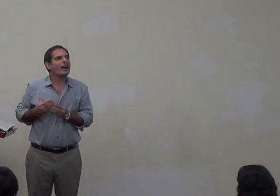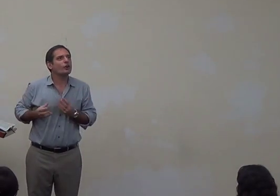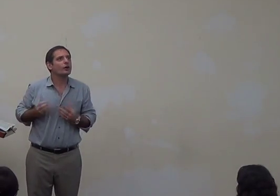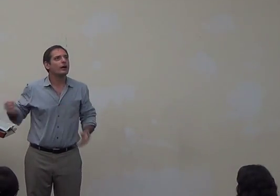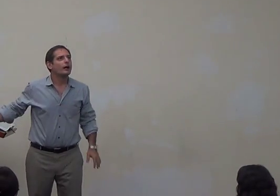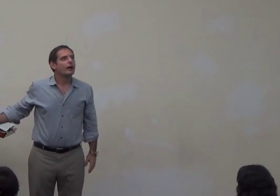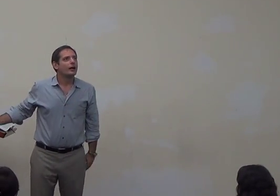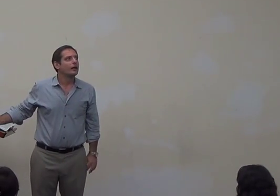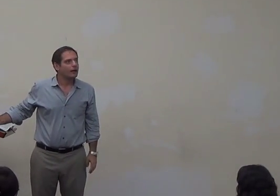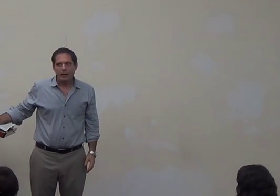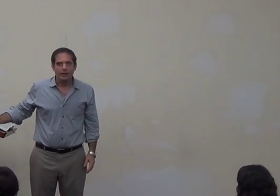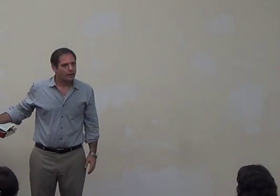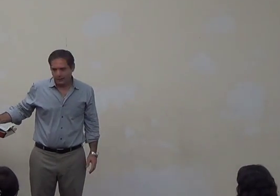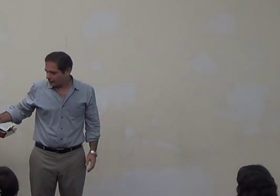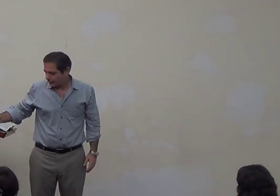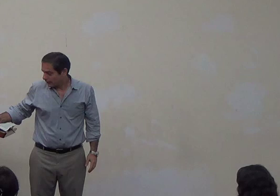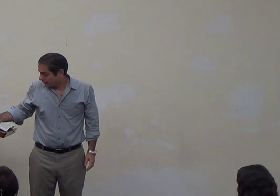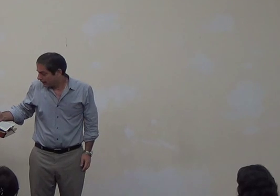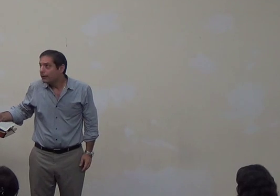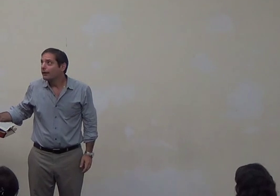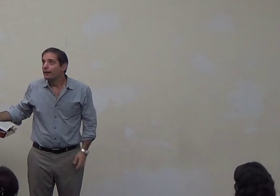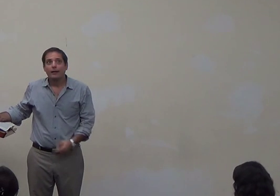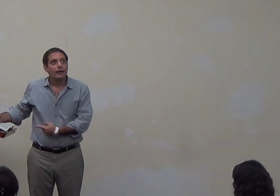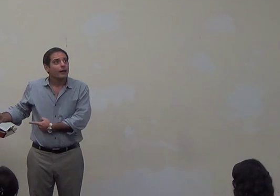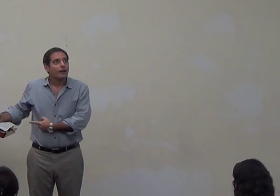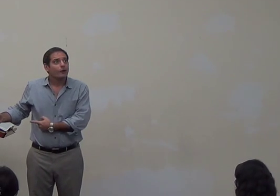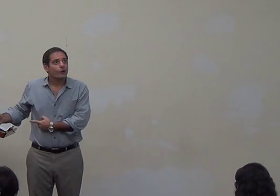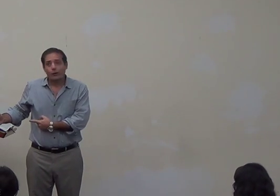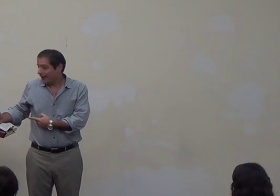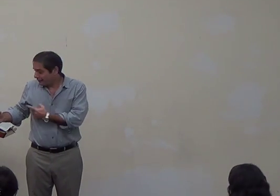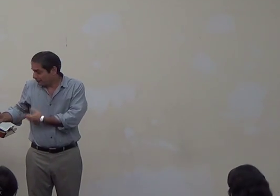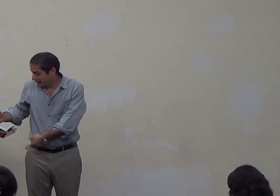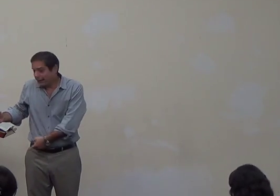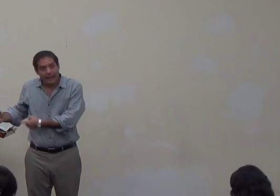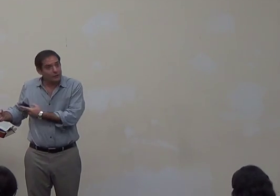¿en mis manos? Sí.